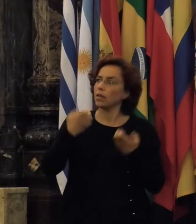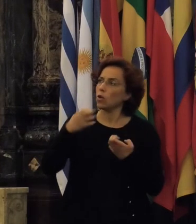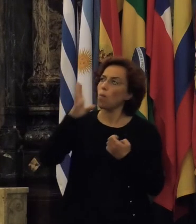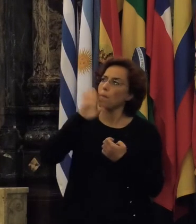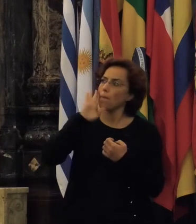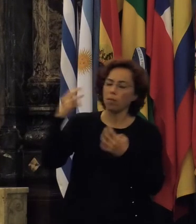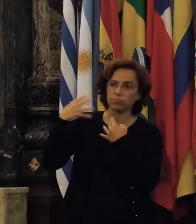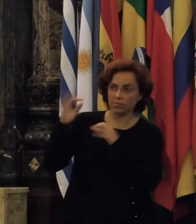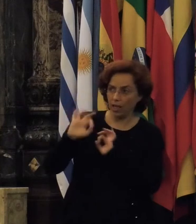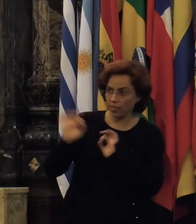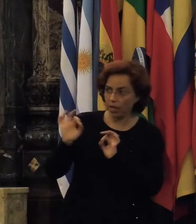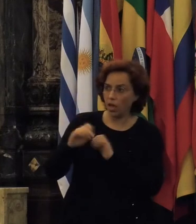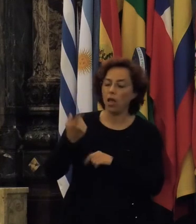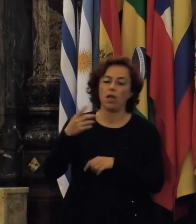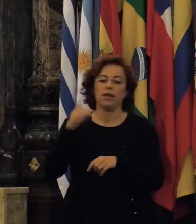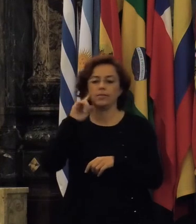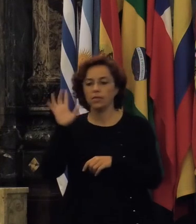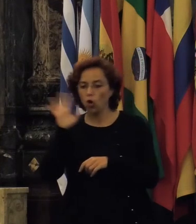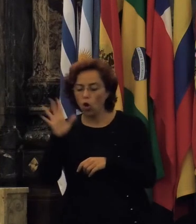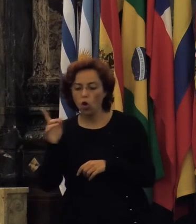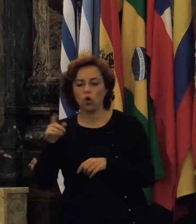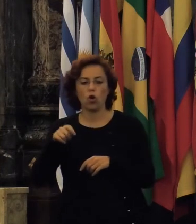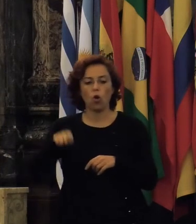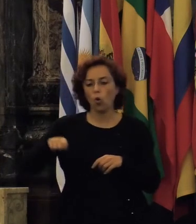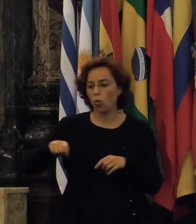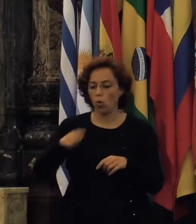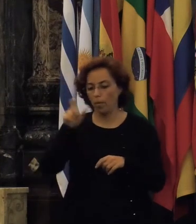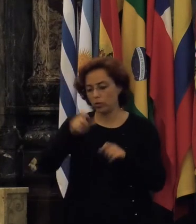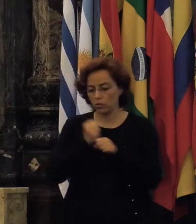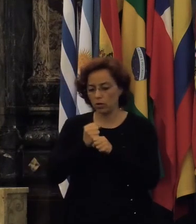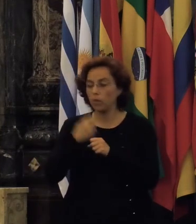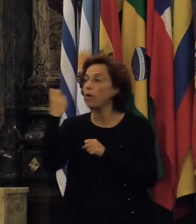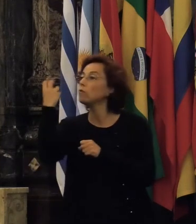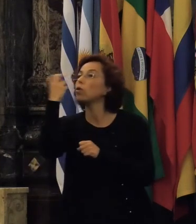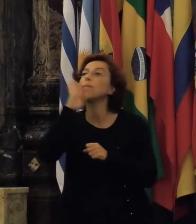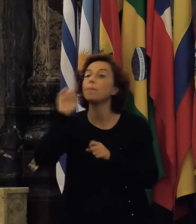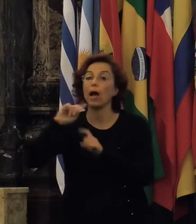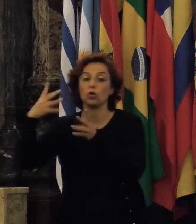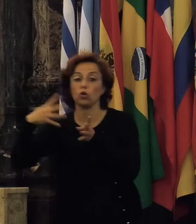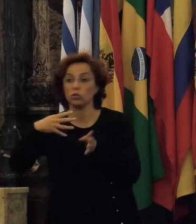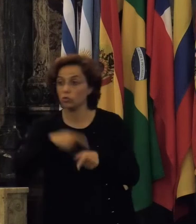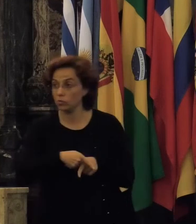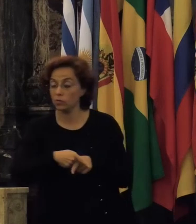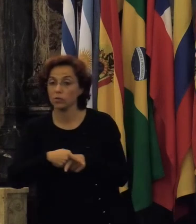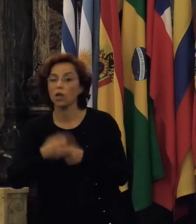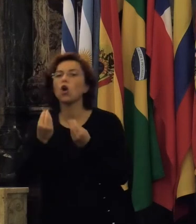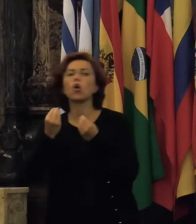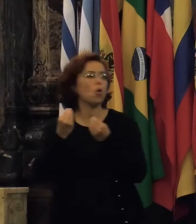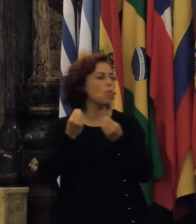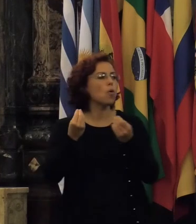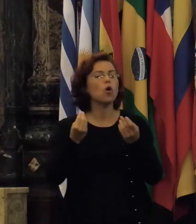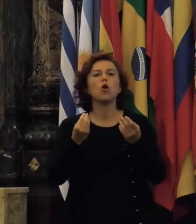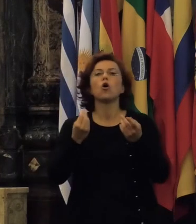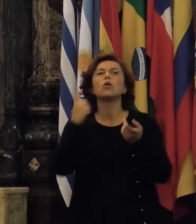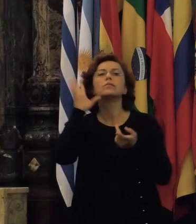operador judicial, psicólogo, ¿le tiene que ir a salir a buscar una mamá que no rete? ¿Cómo se da esta operación de escuchar al